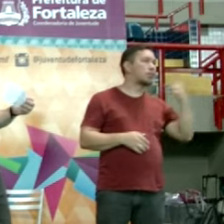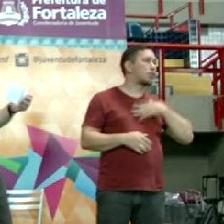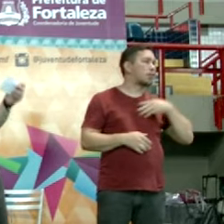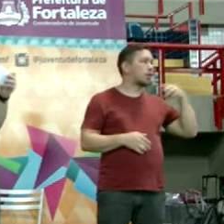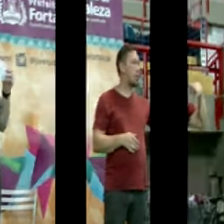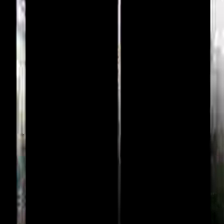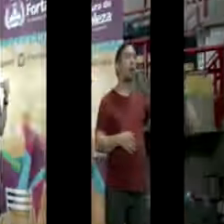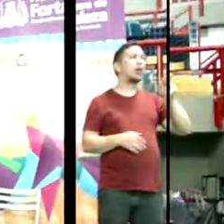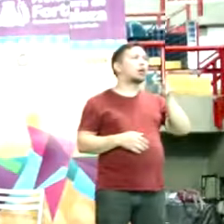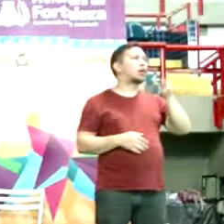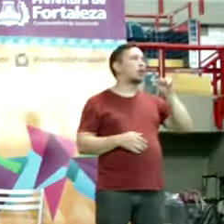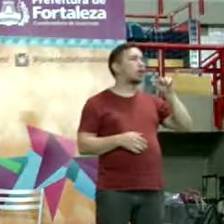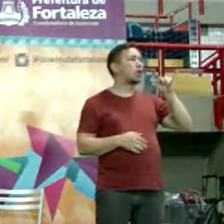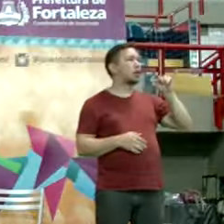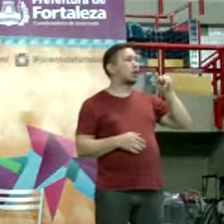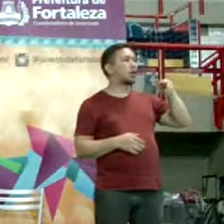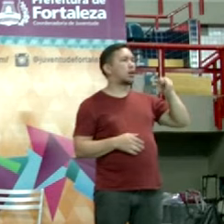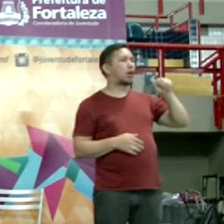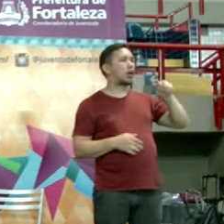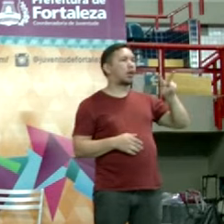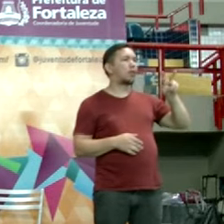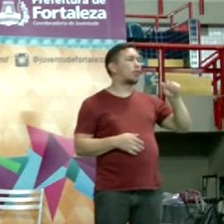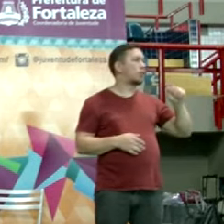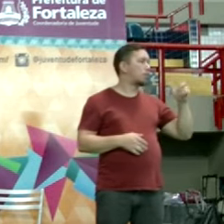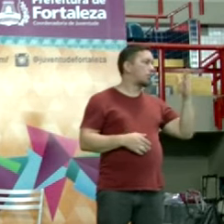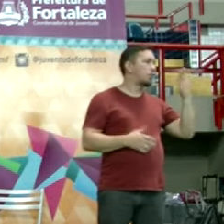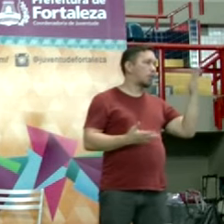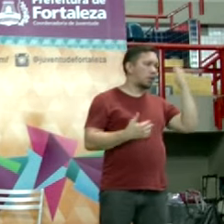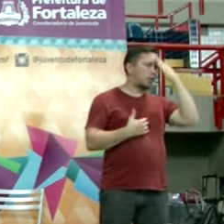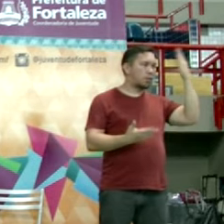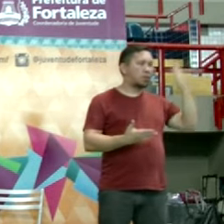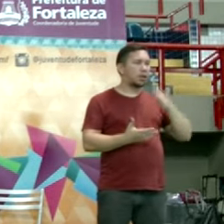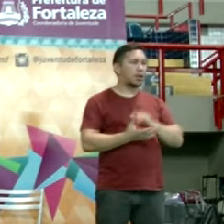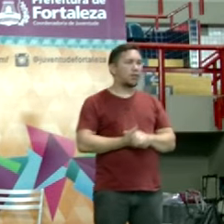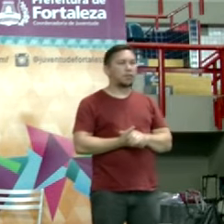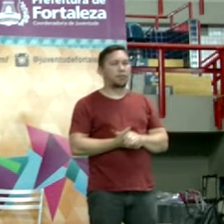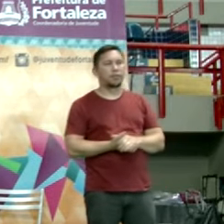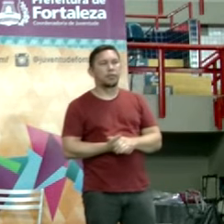obrigado, Marinalva. Cadê a Marinalva? Cadê a Marinalva? Obrigado, viu?